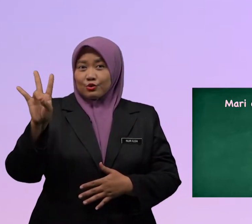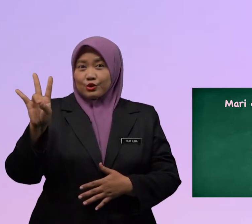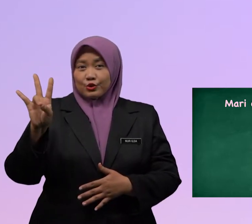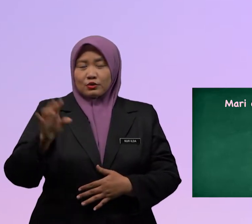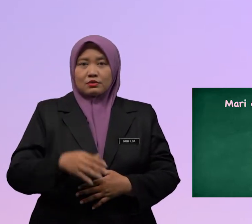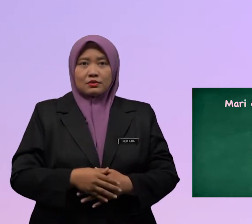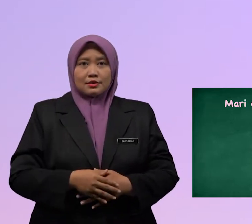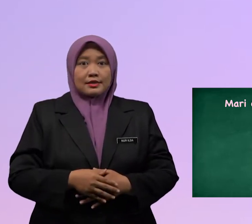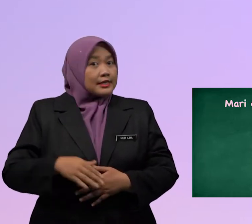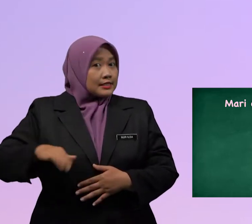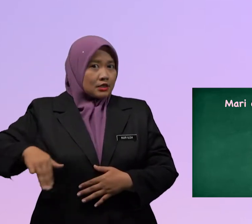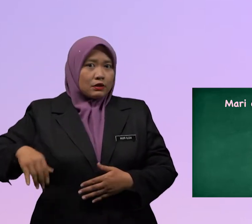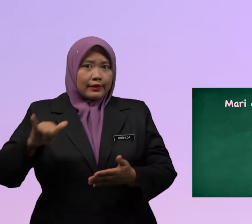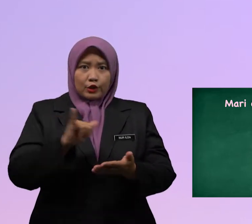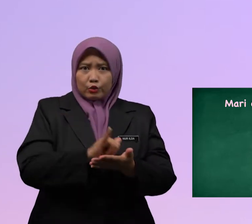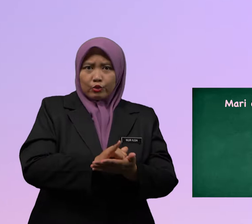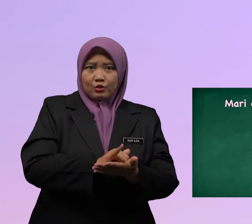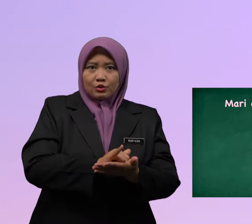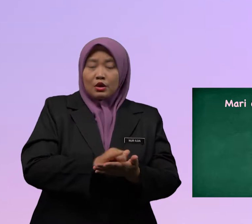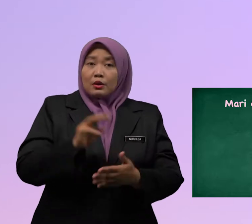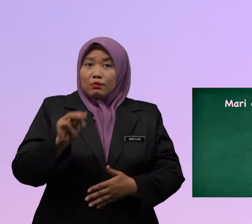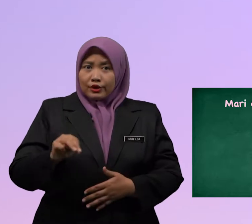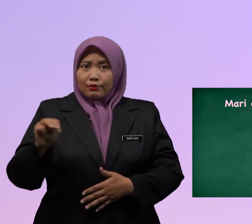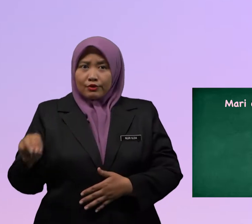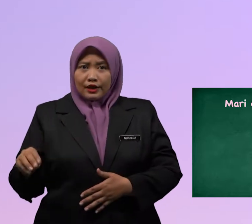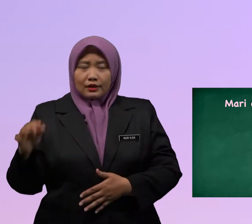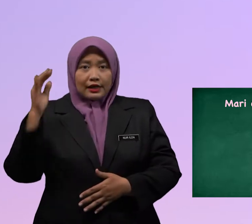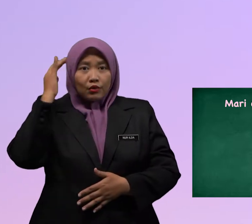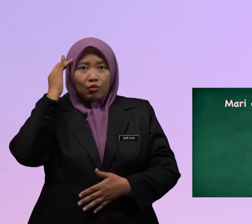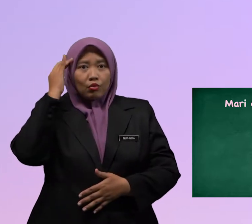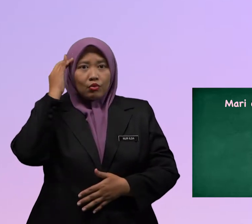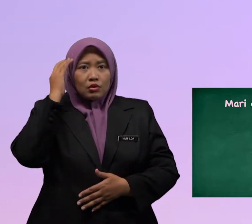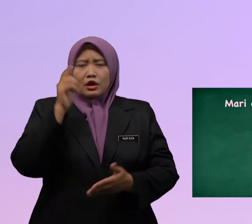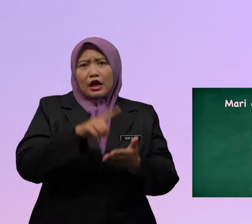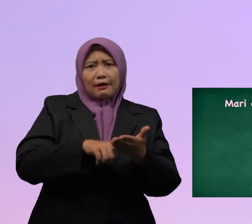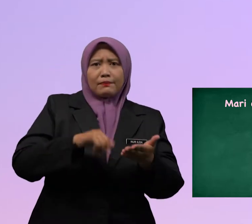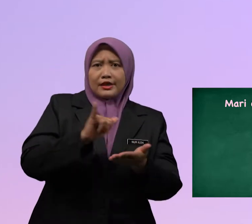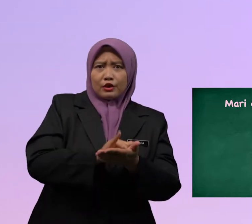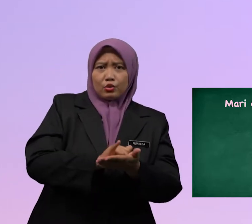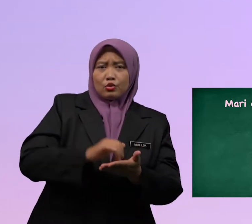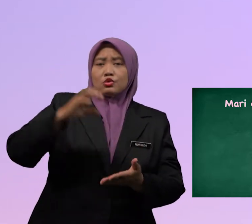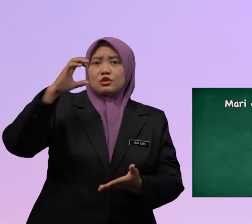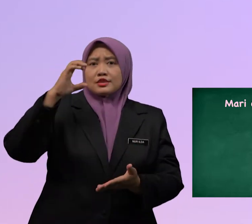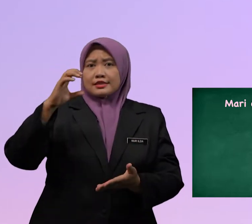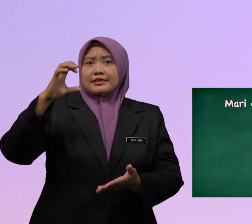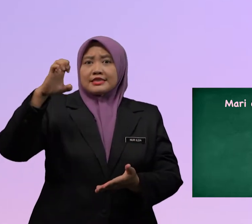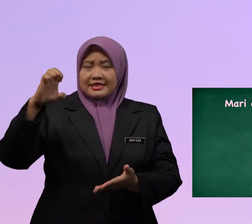1,247. Sebelum itu, murid-murid tahu apa itu